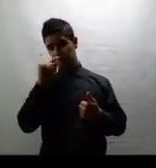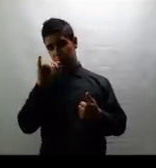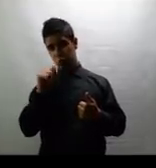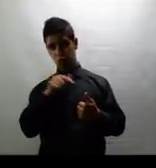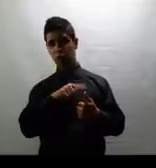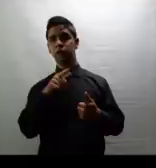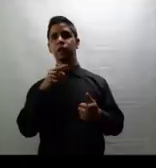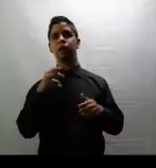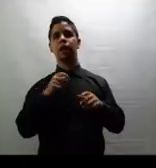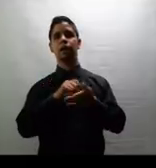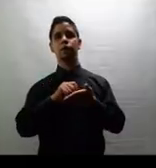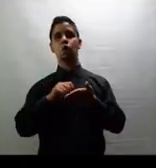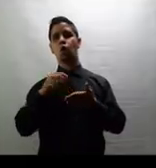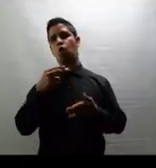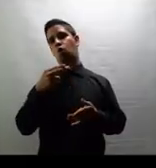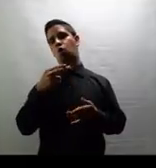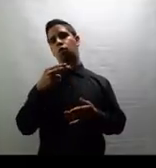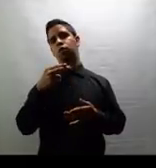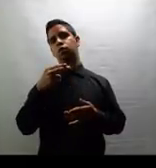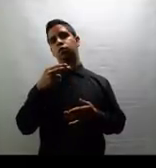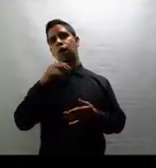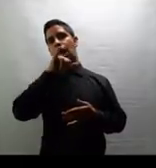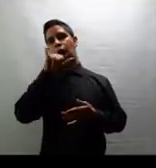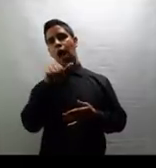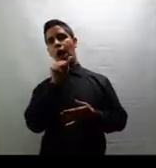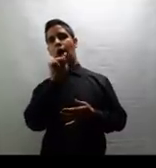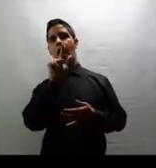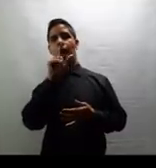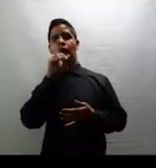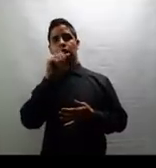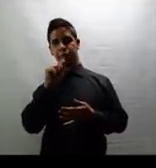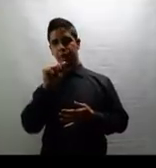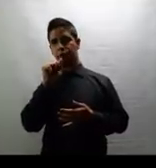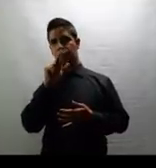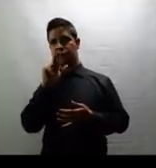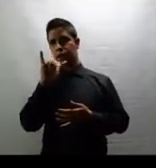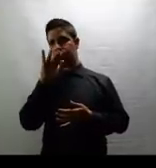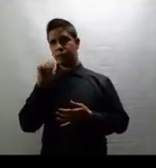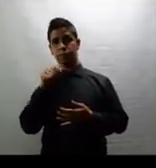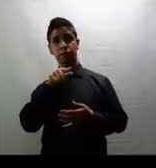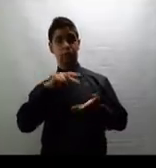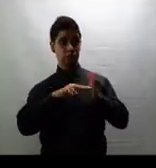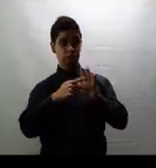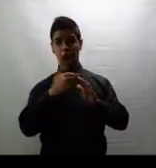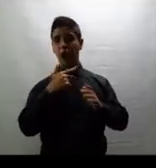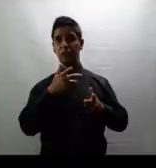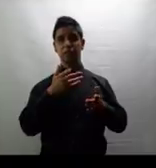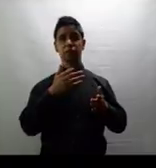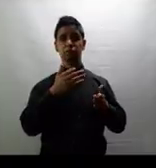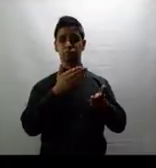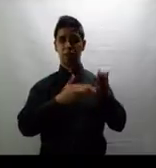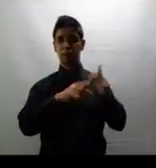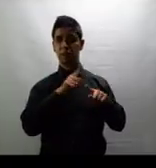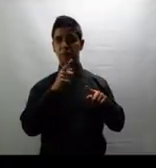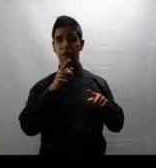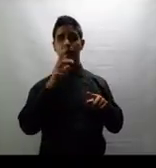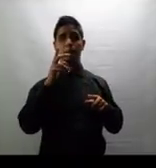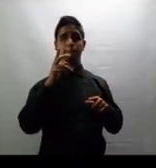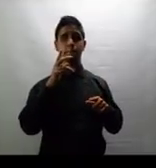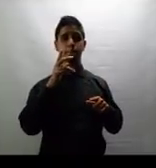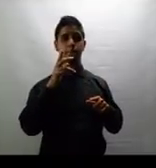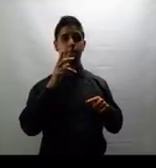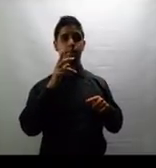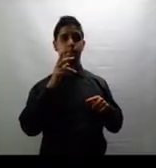ni otros tantos temas que la década del 40 usaron el uso el partido popular y que se han convertido en clásico a través del tiempo